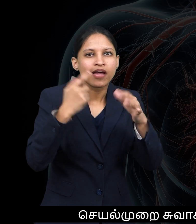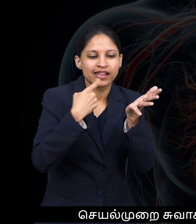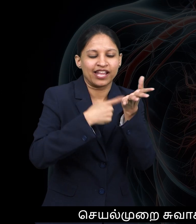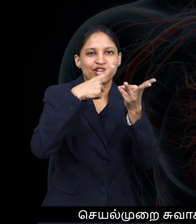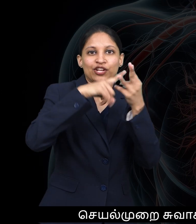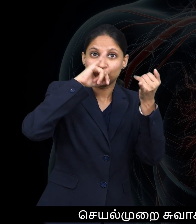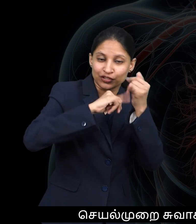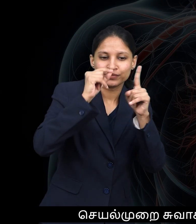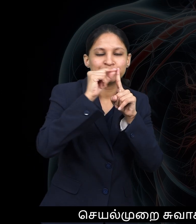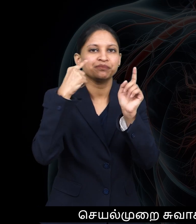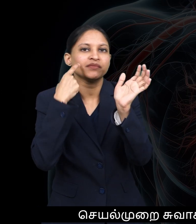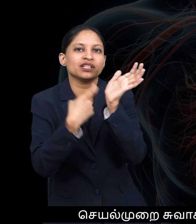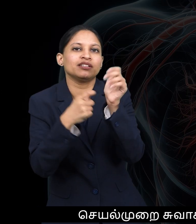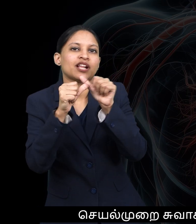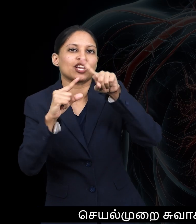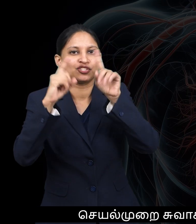அழைக்கப்படுகிறது.